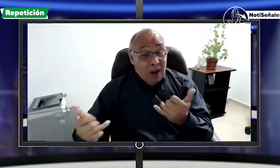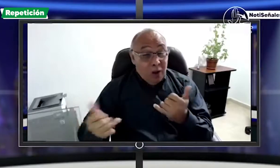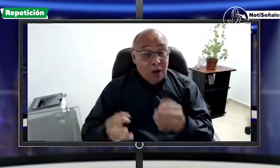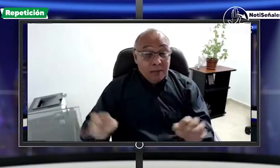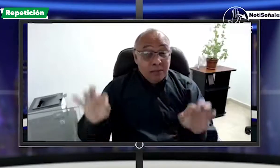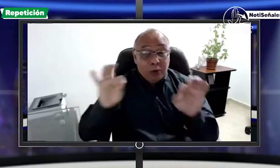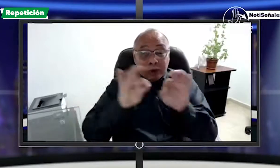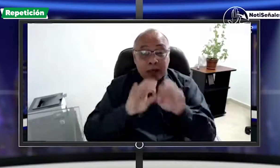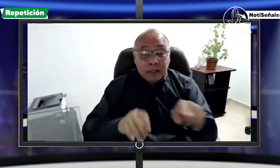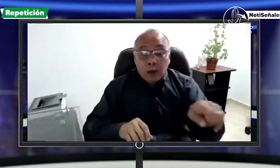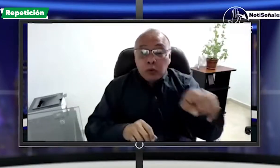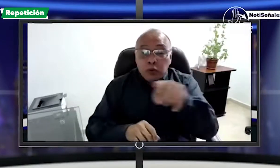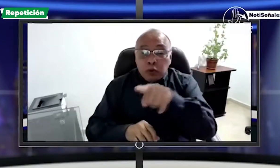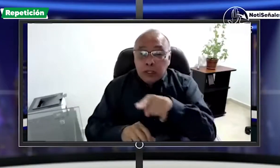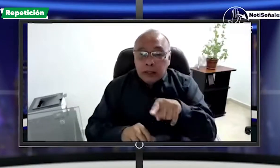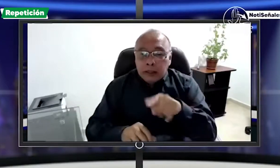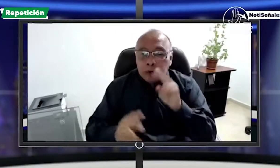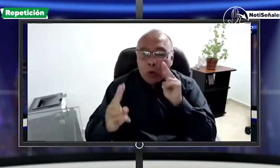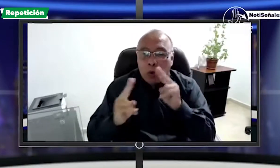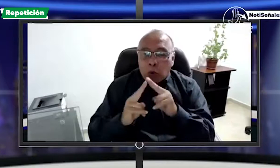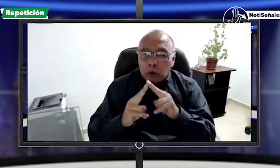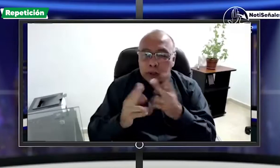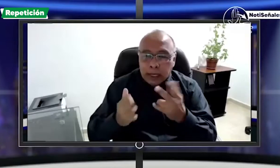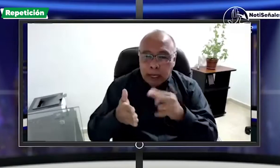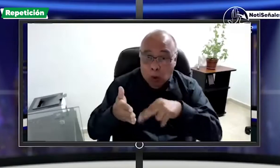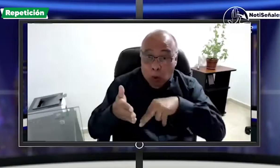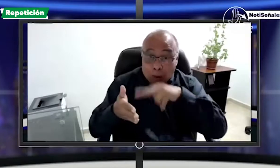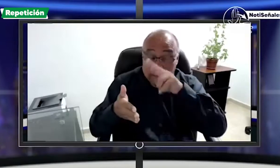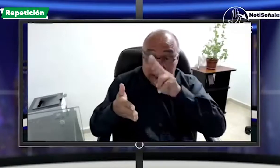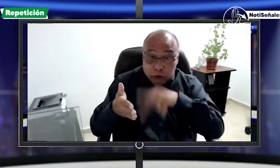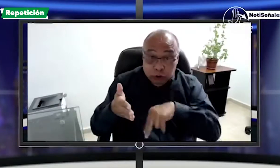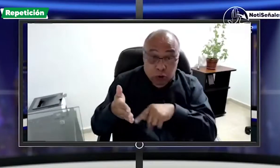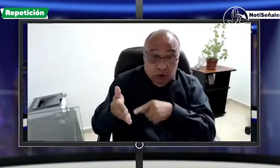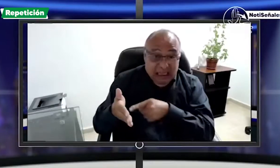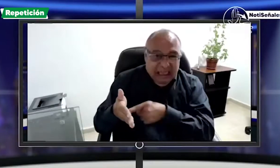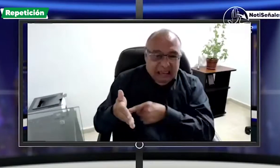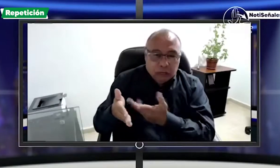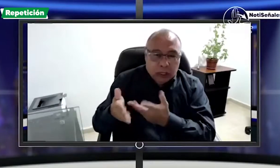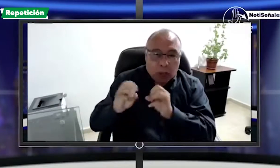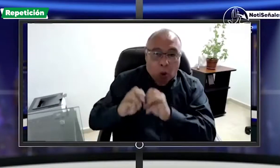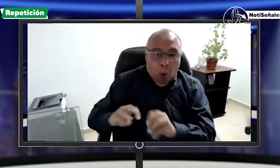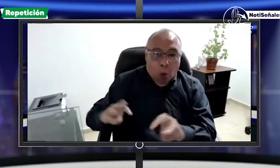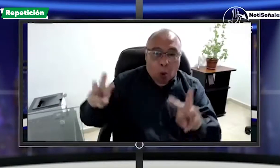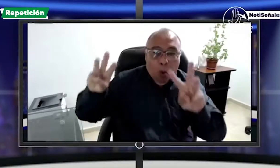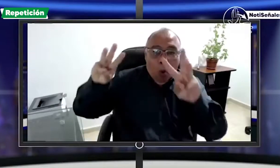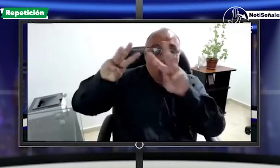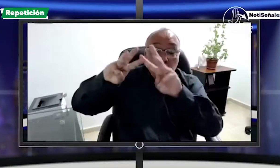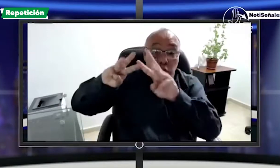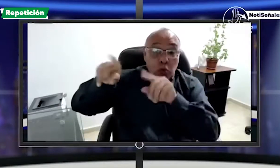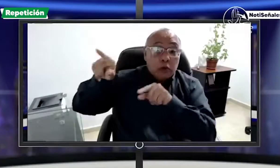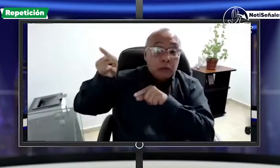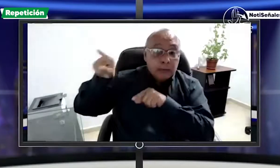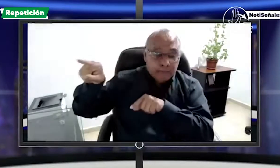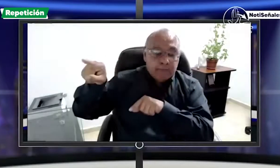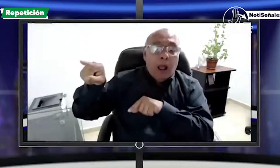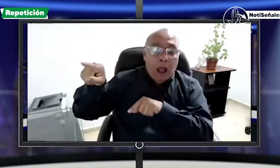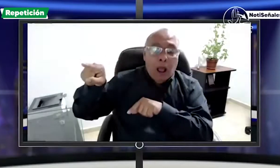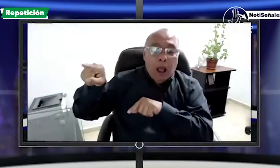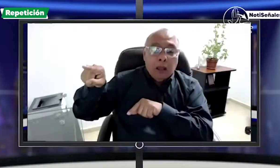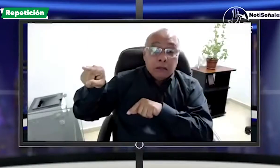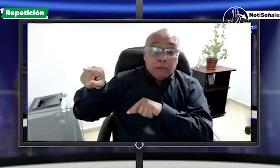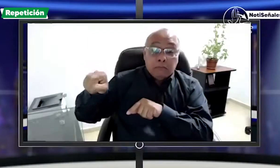nosotros También Y es que La verdad Es que Cuando hablamos Acerca de la convención Pues